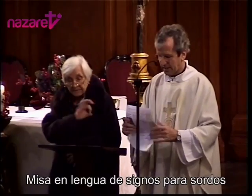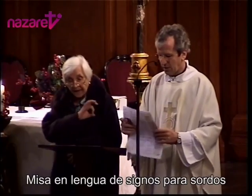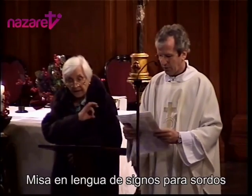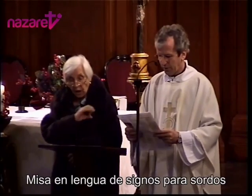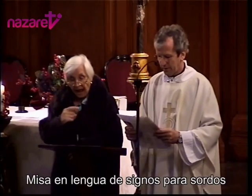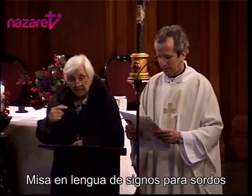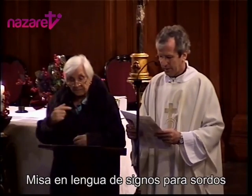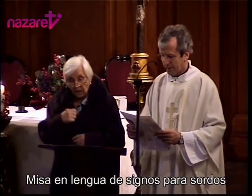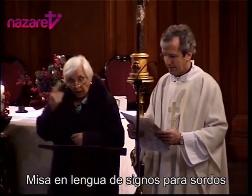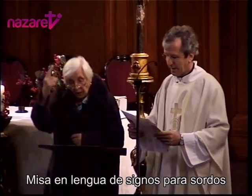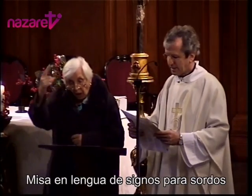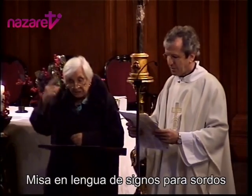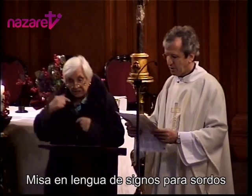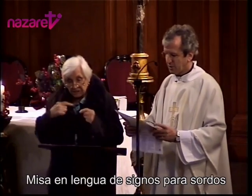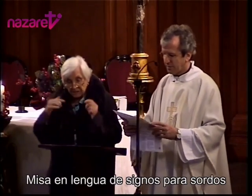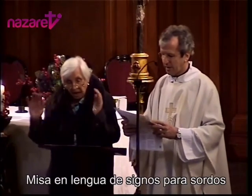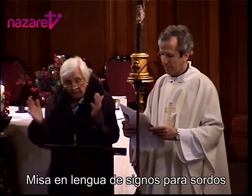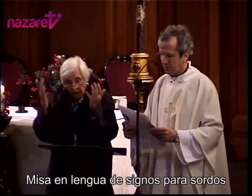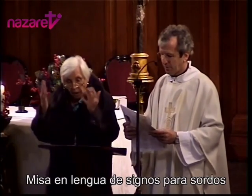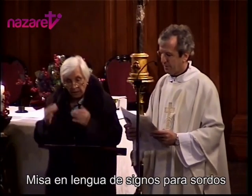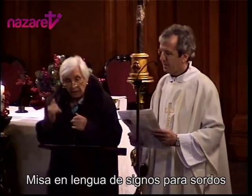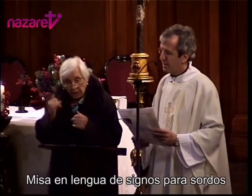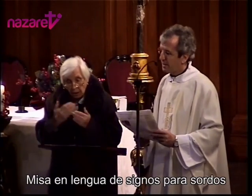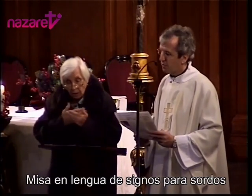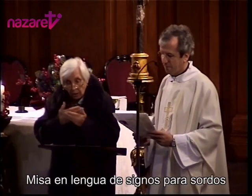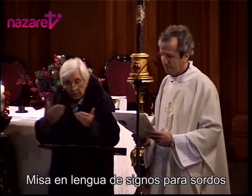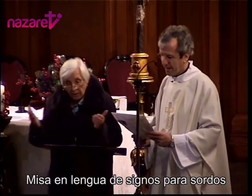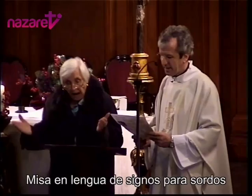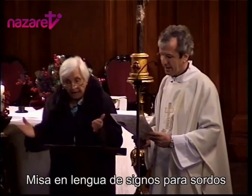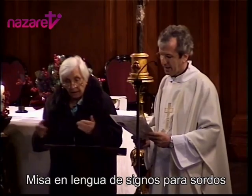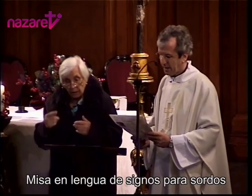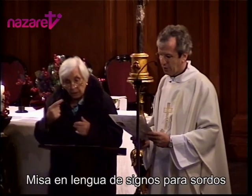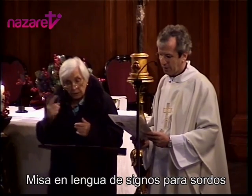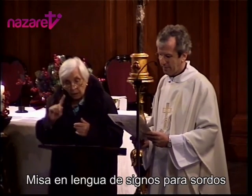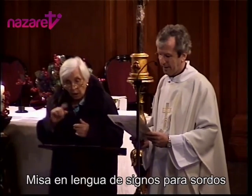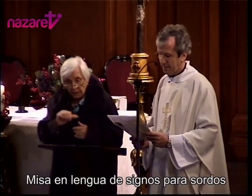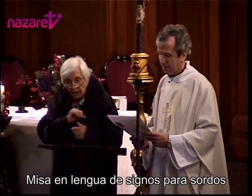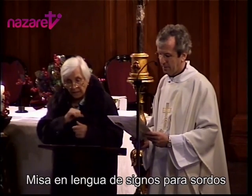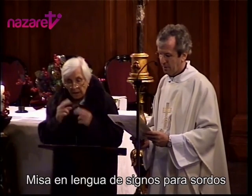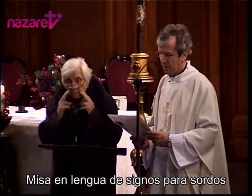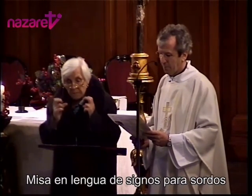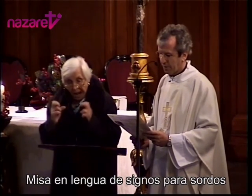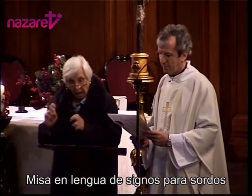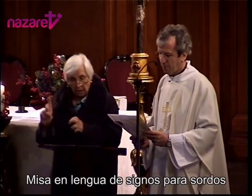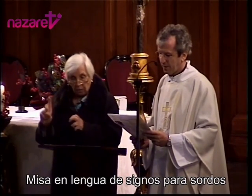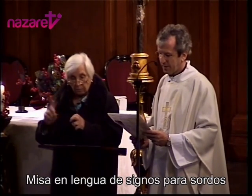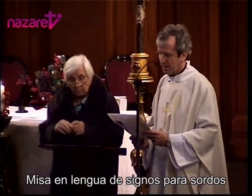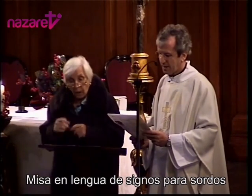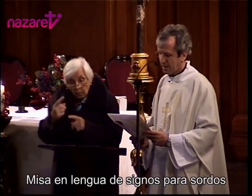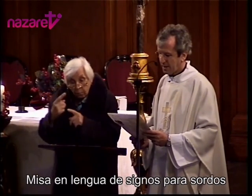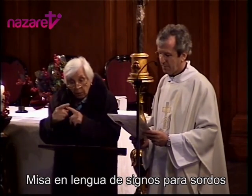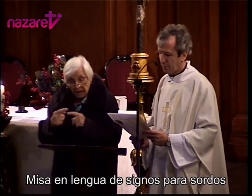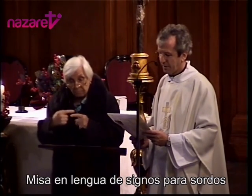El Señor es mi Dios y mi Salvador. Confiaré y no temeré, porque mi